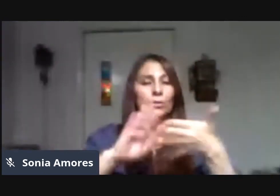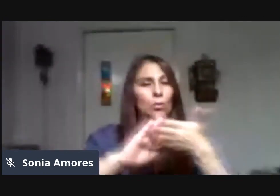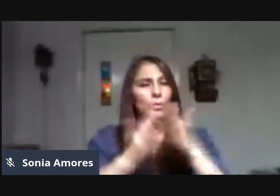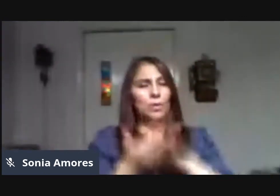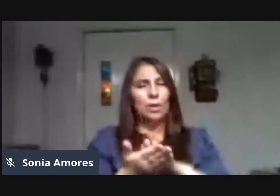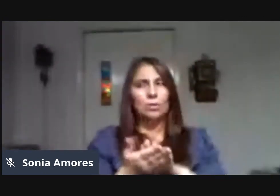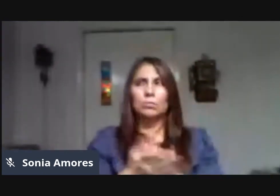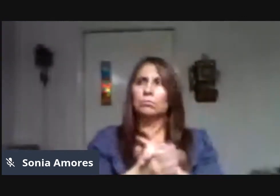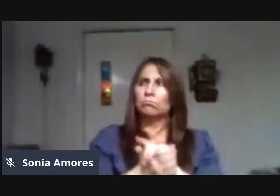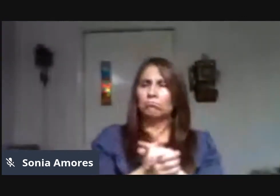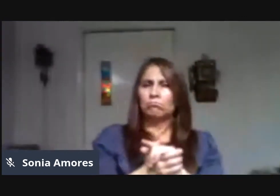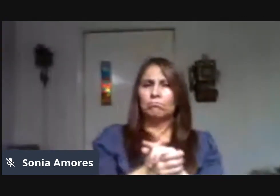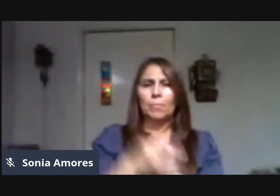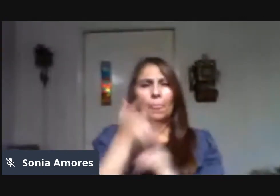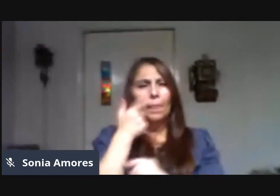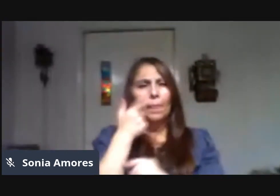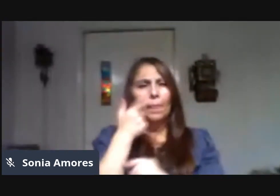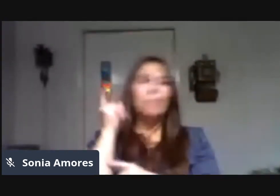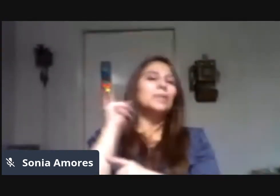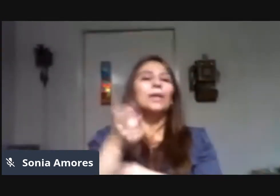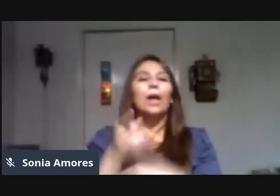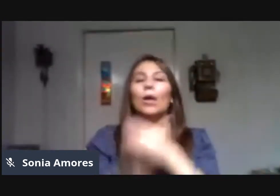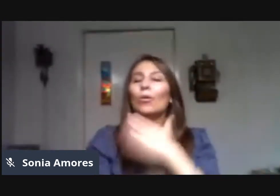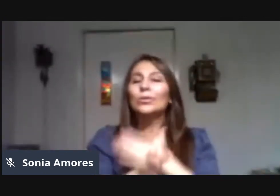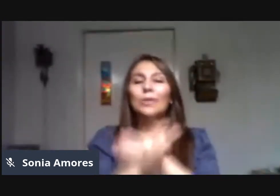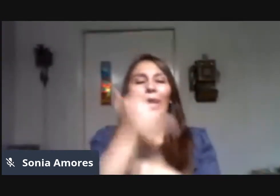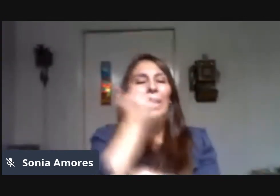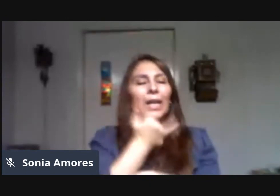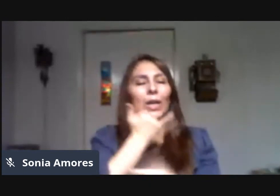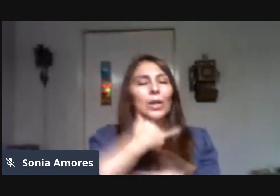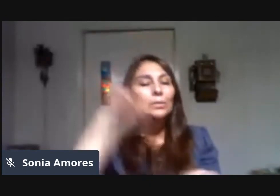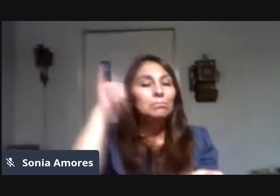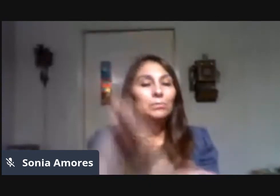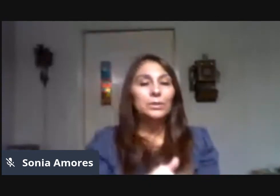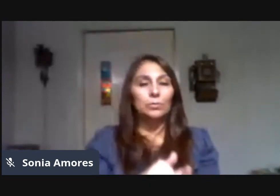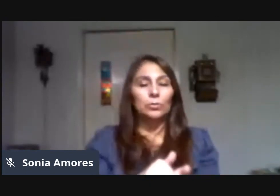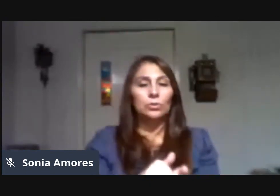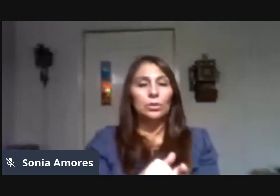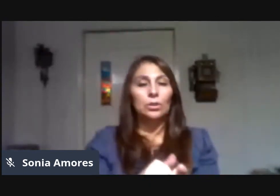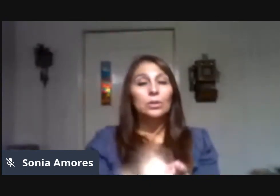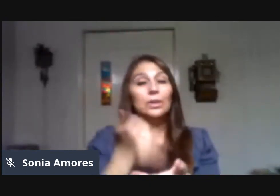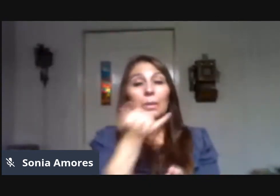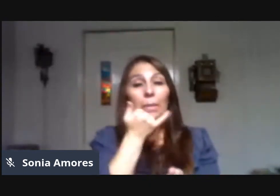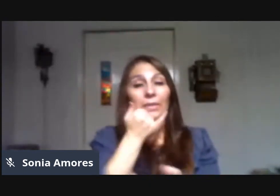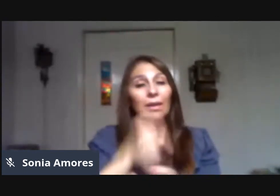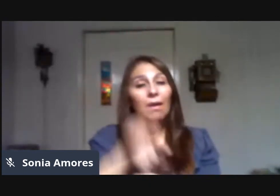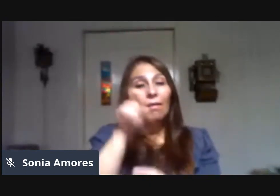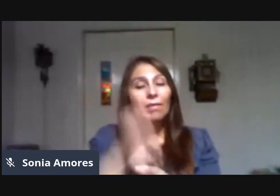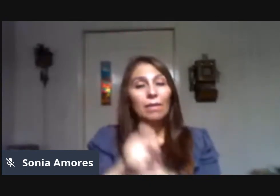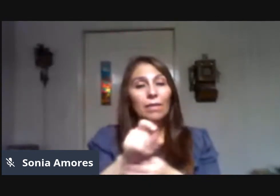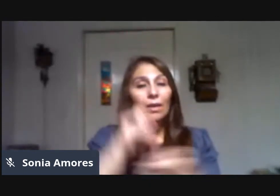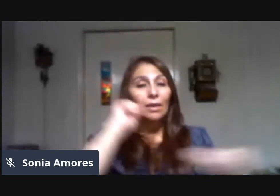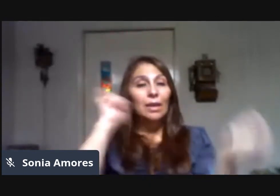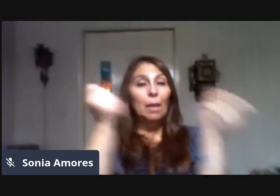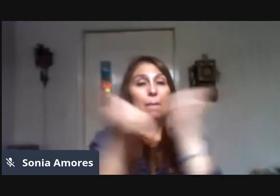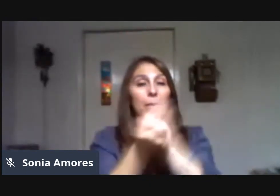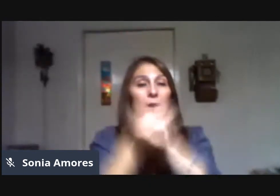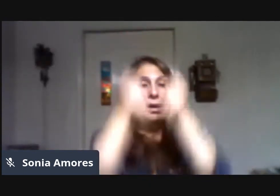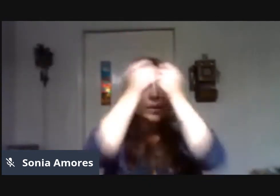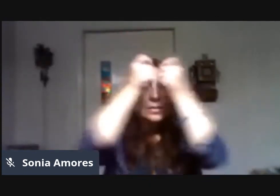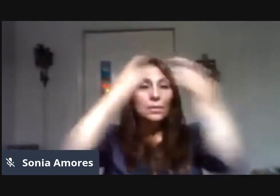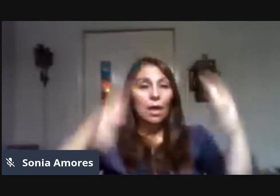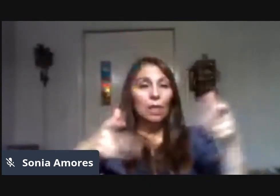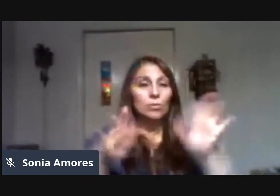seguirán sucediendo el mismo tipo de errores. Hay que cambiar el estado. Uno puede crear terrazas bajo la